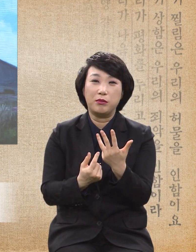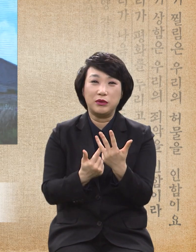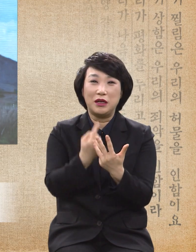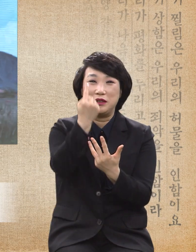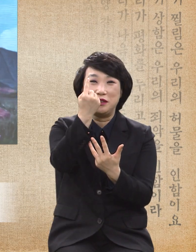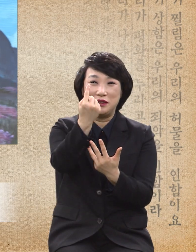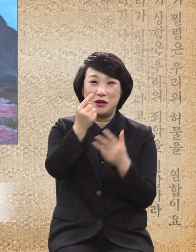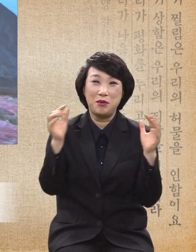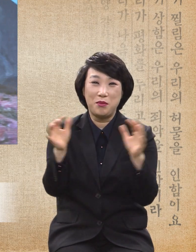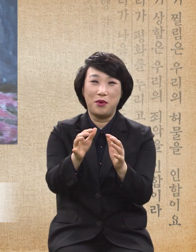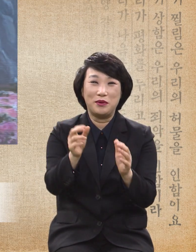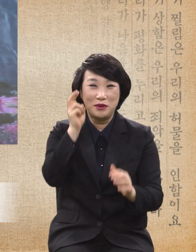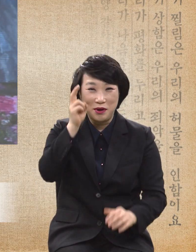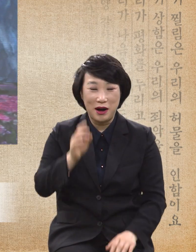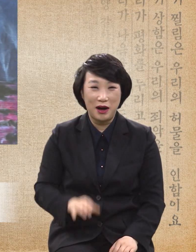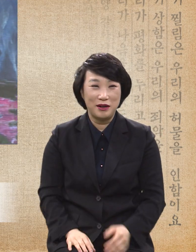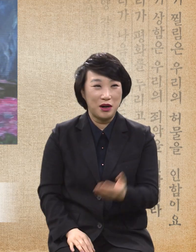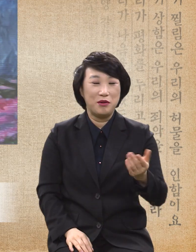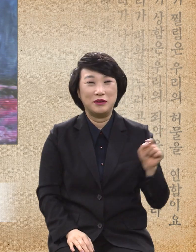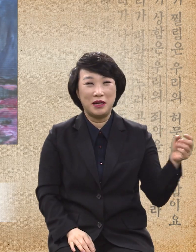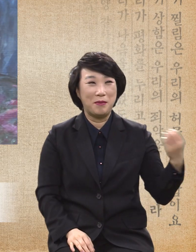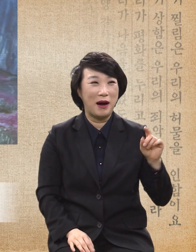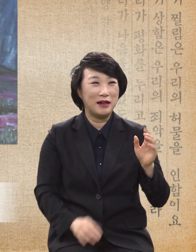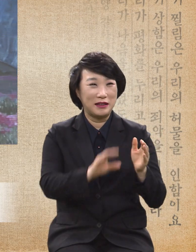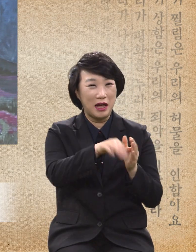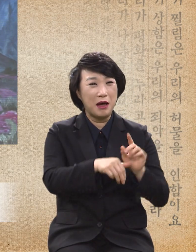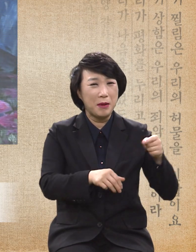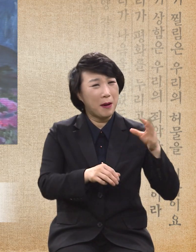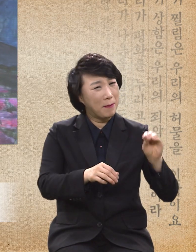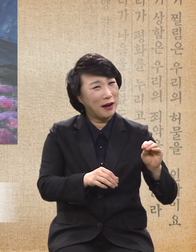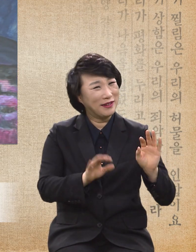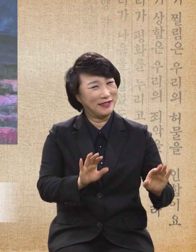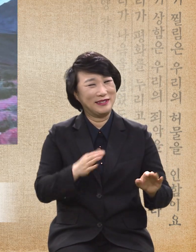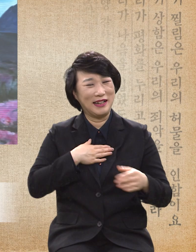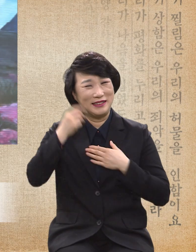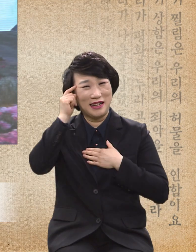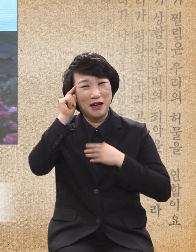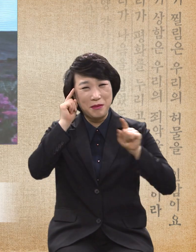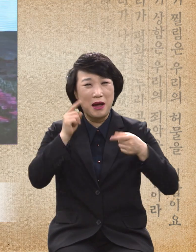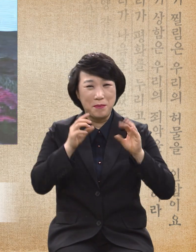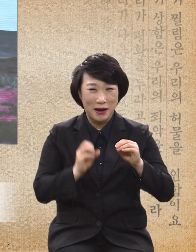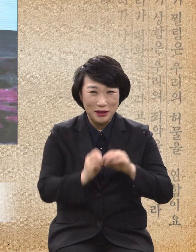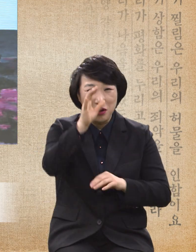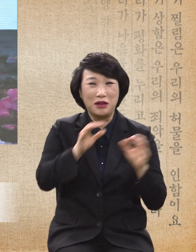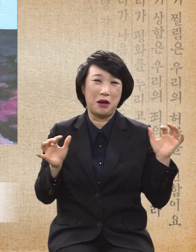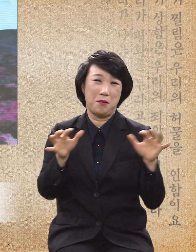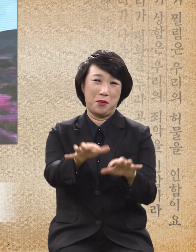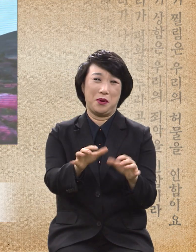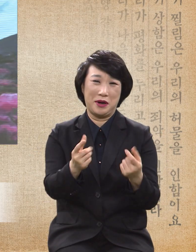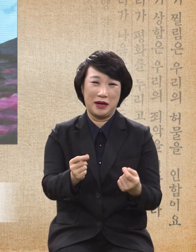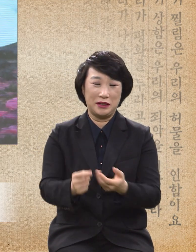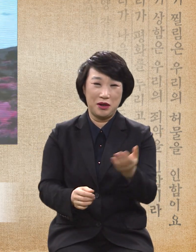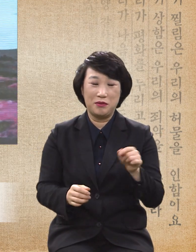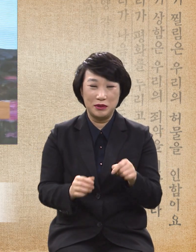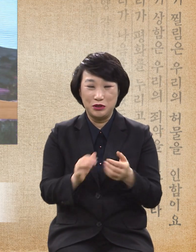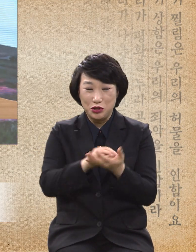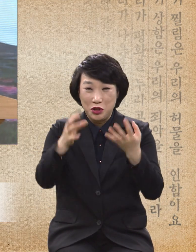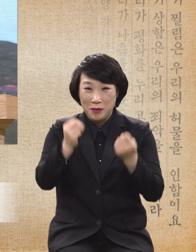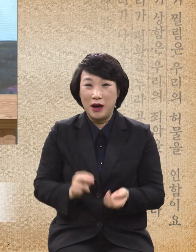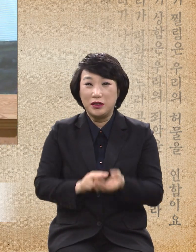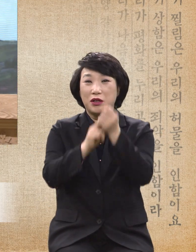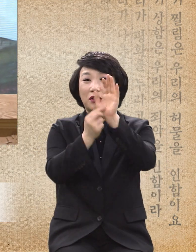예. 근데 말이 100만이지 100만도 더 모인다 이 말. 이런 엄청난 사건이 왜